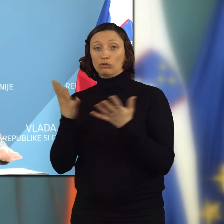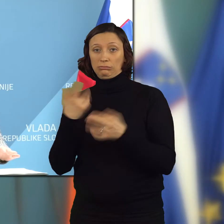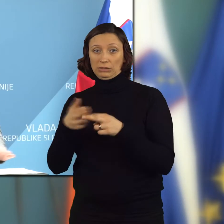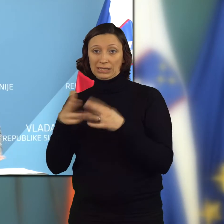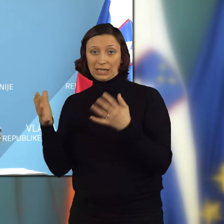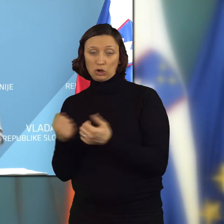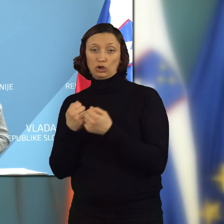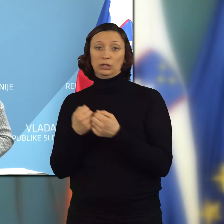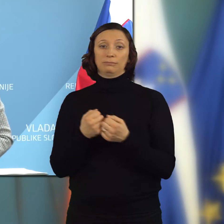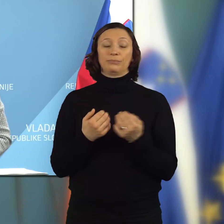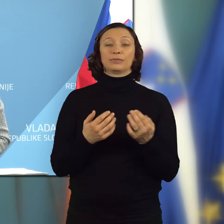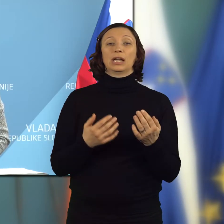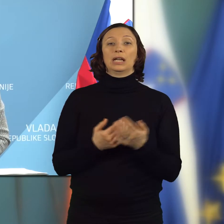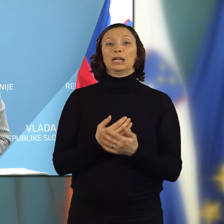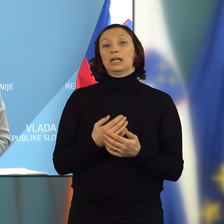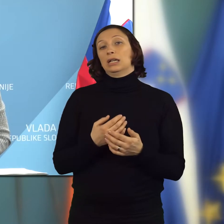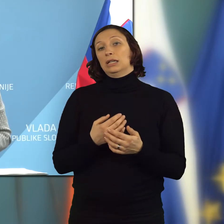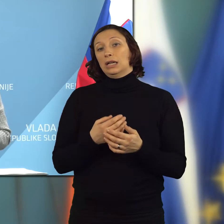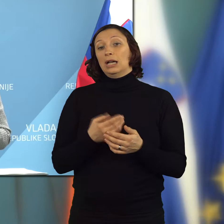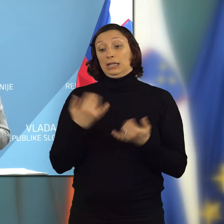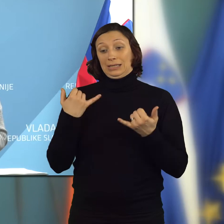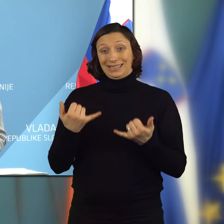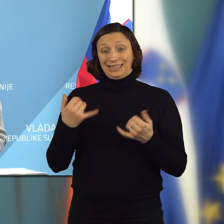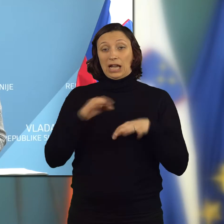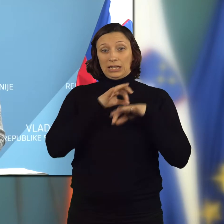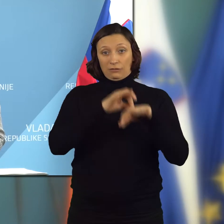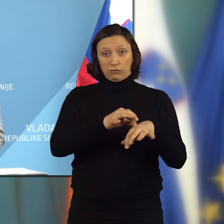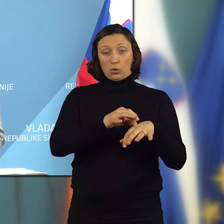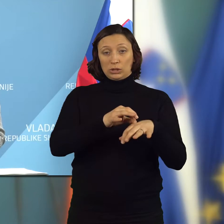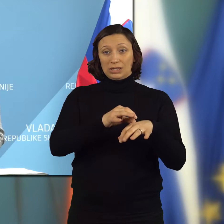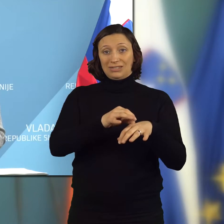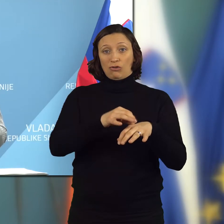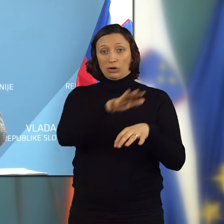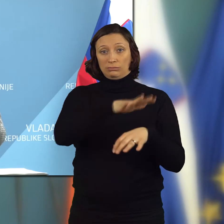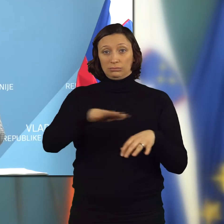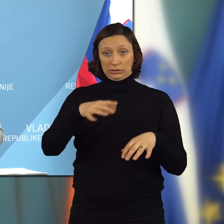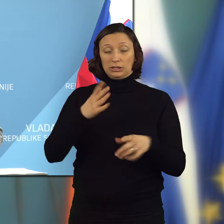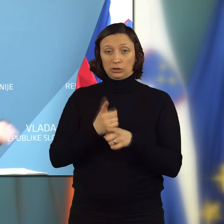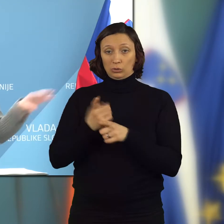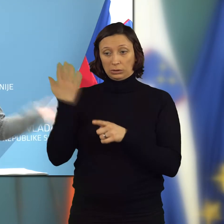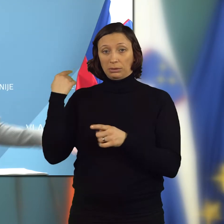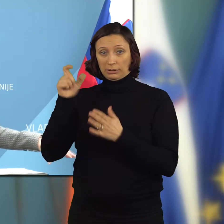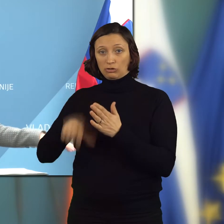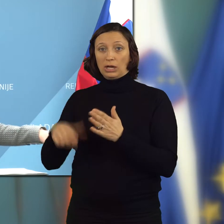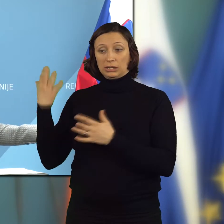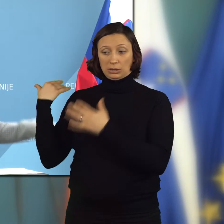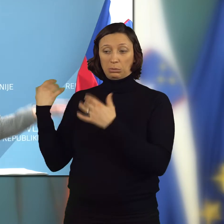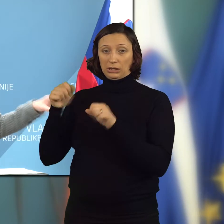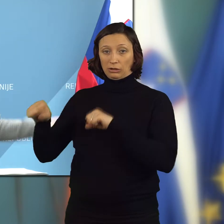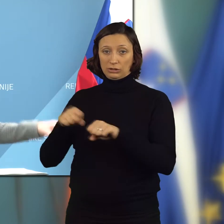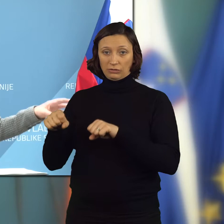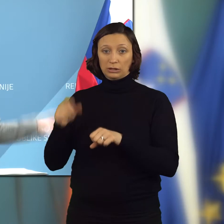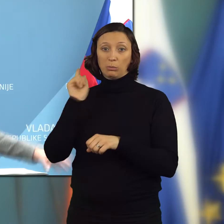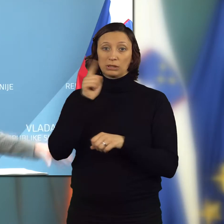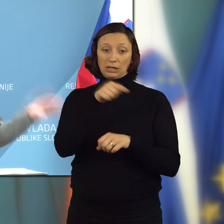že razrešili. Zagotovo pa je sedanje vodstvo, že ker sem bila tudi članica vlade,